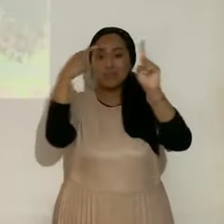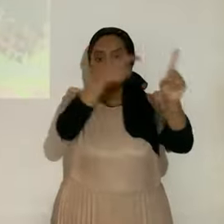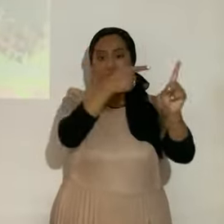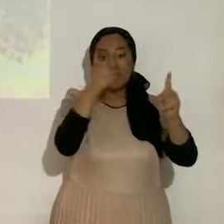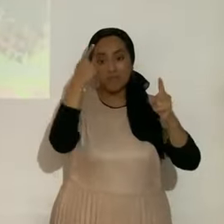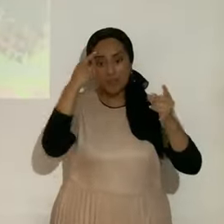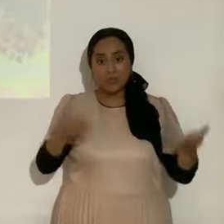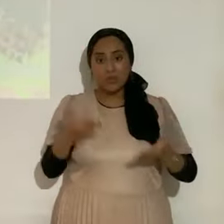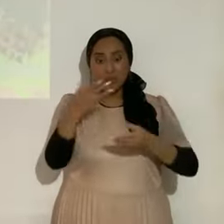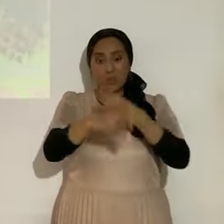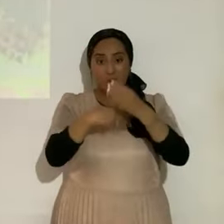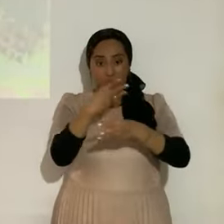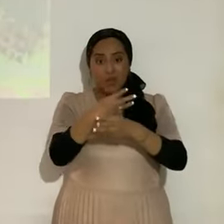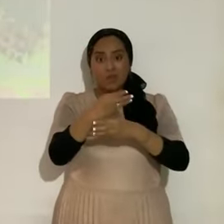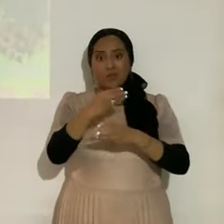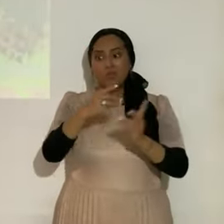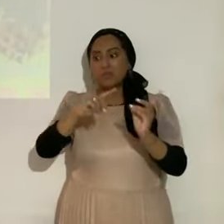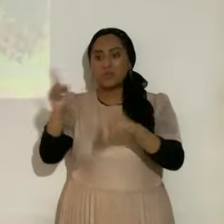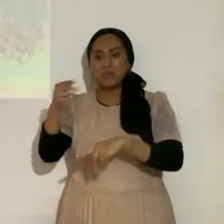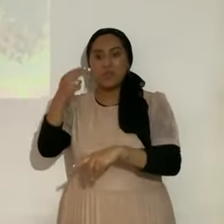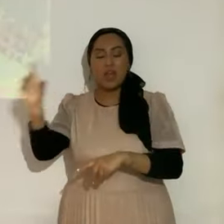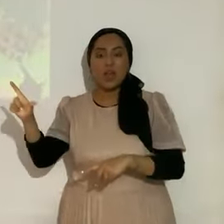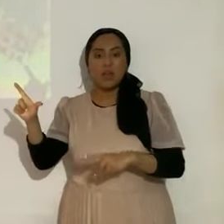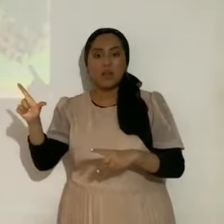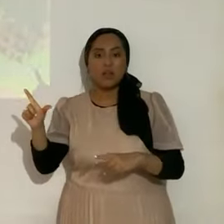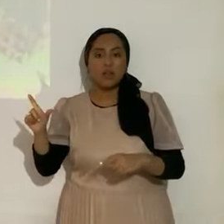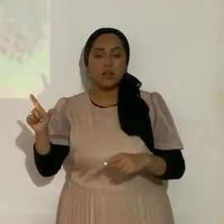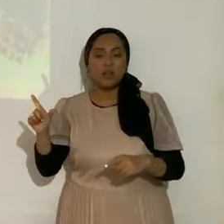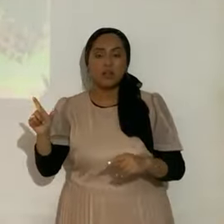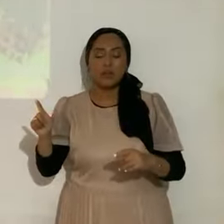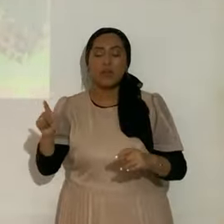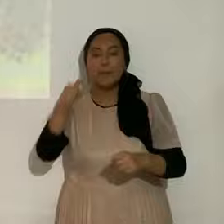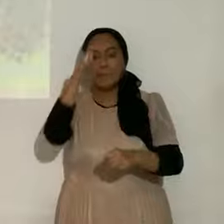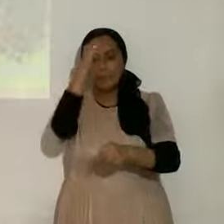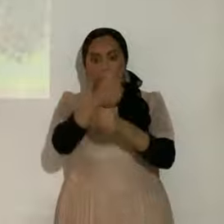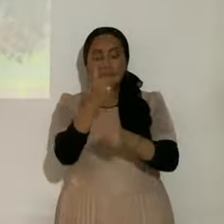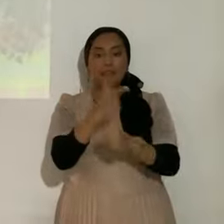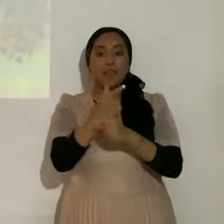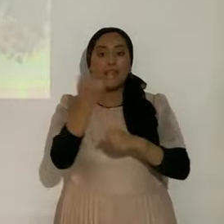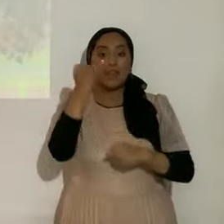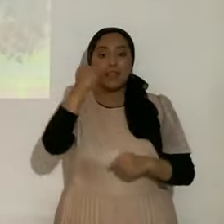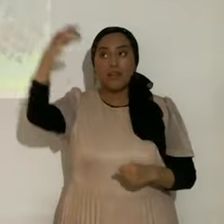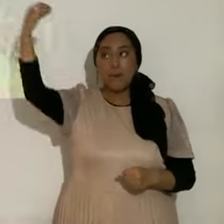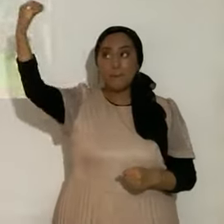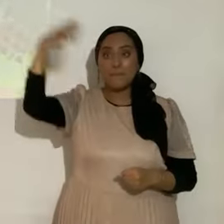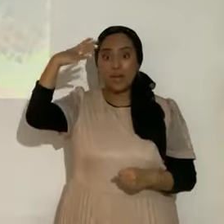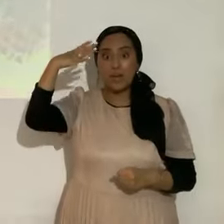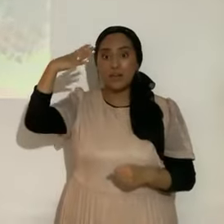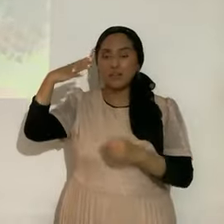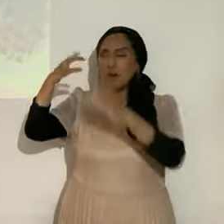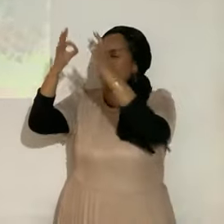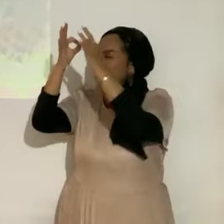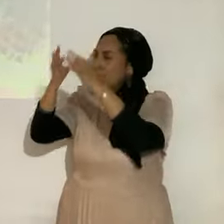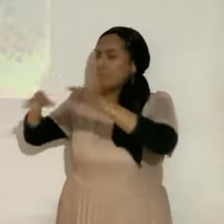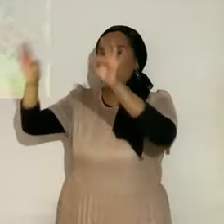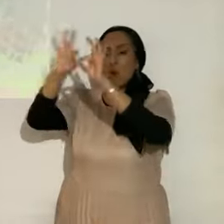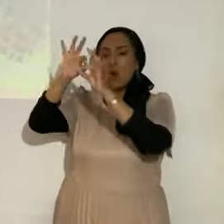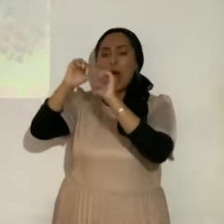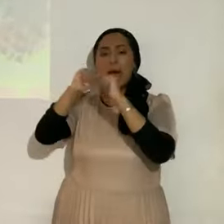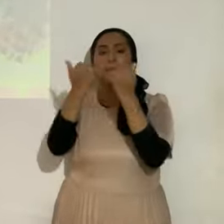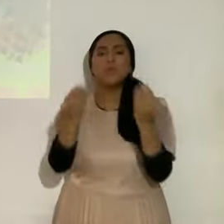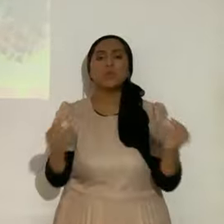este mundo sería el infierno. Hermanos, si el sol en lo físico es importante,